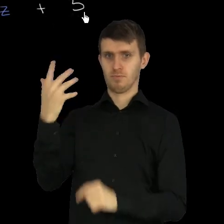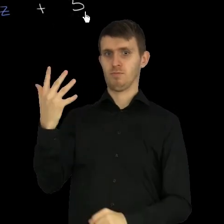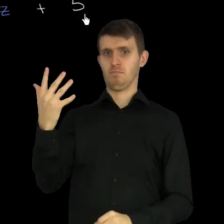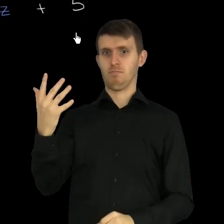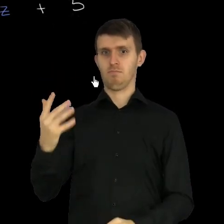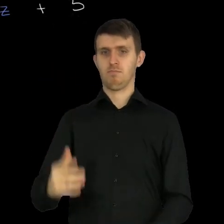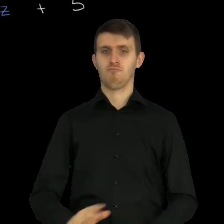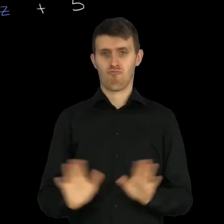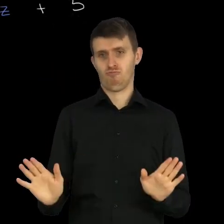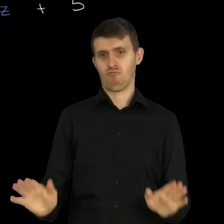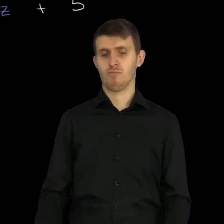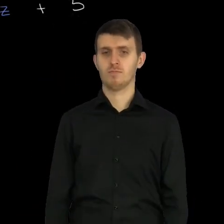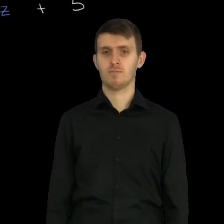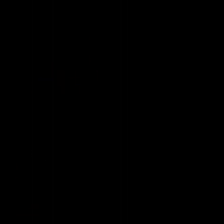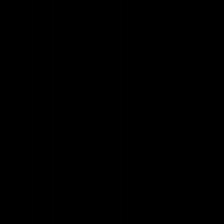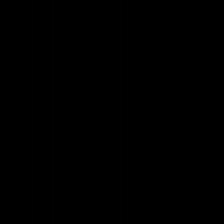dodać 5. 5.